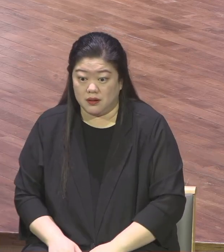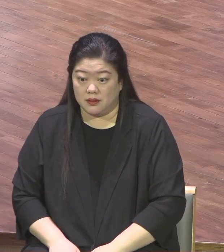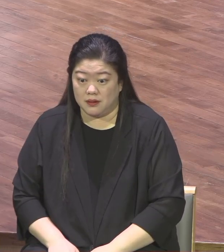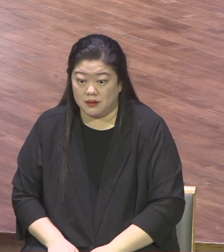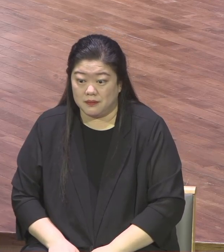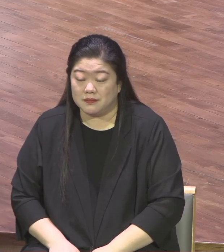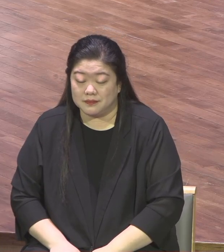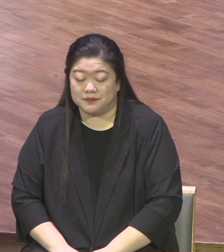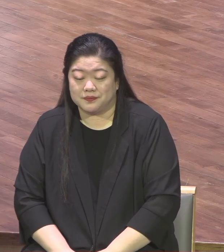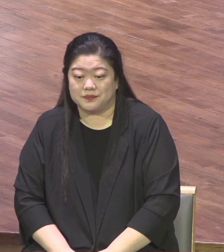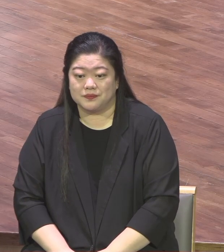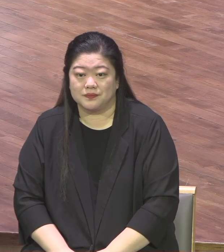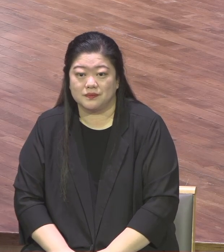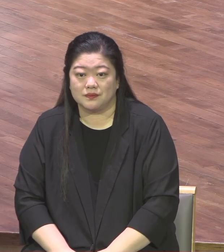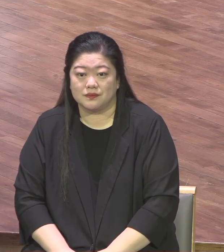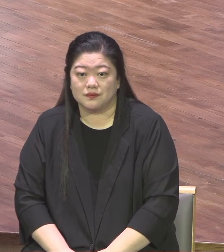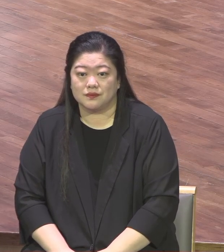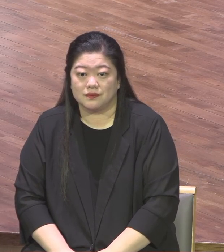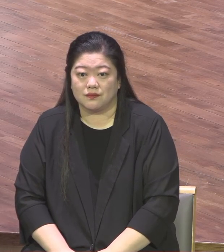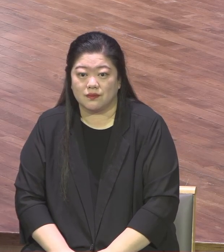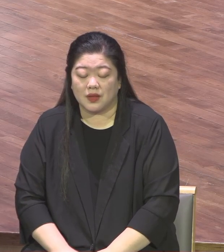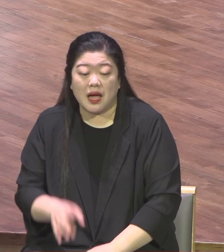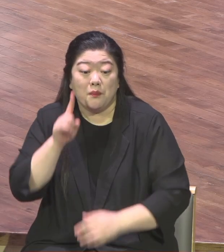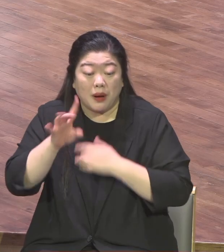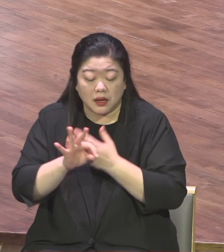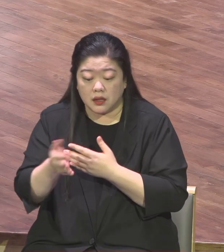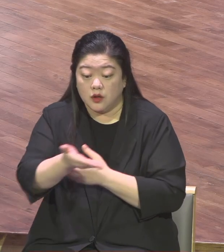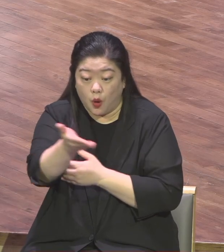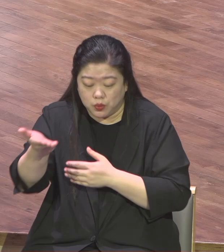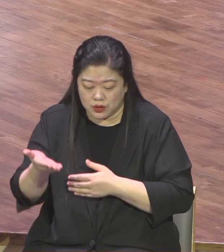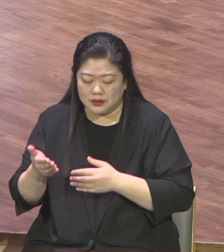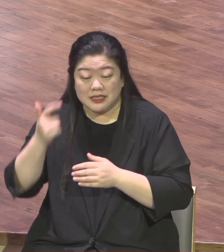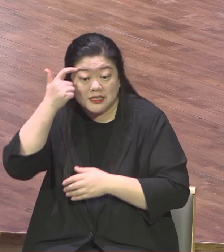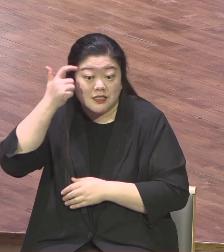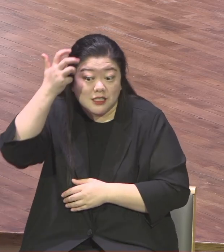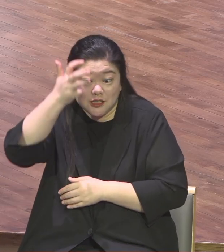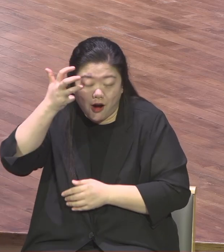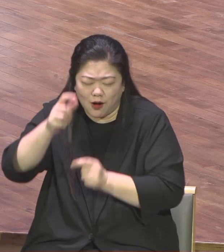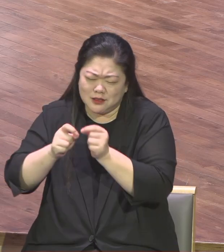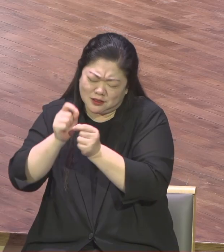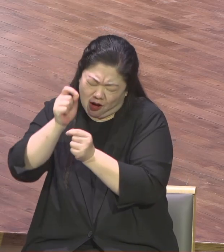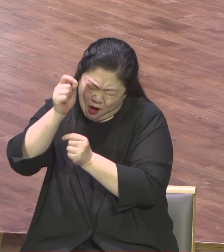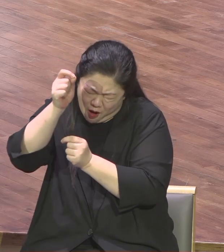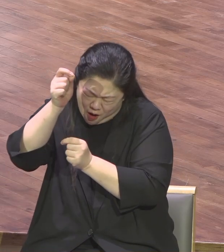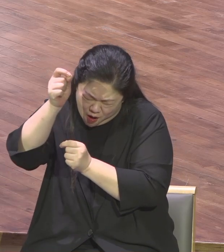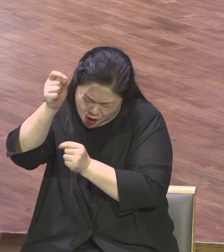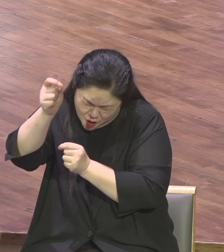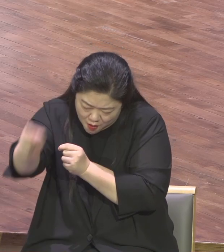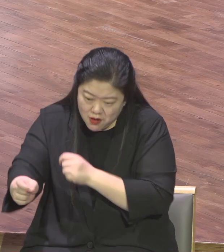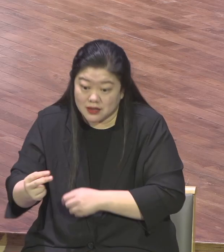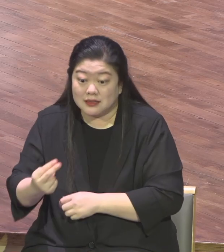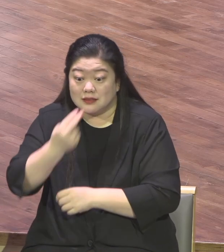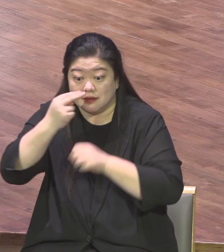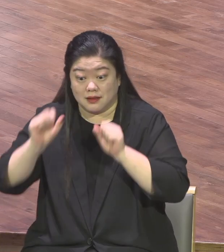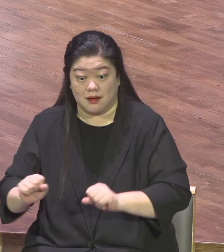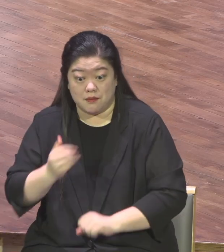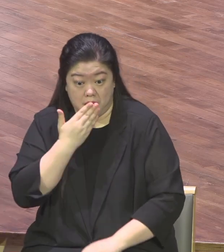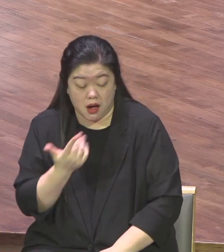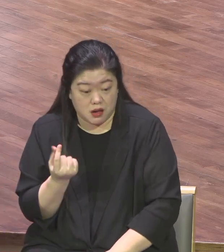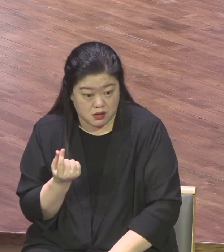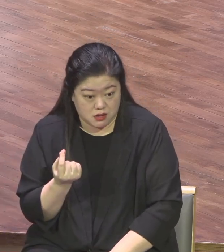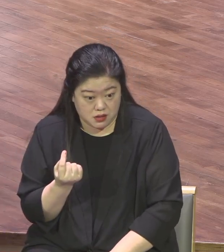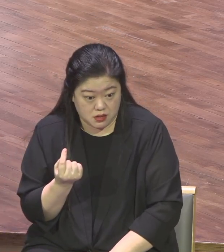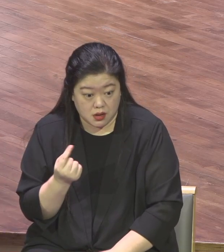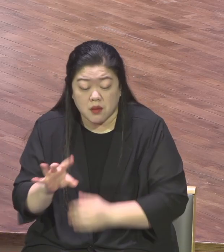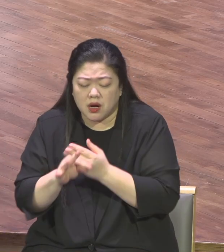영혼의 결과, 영혼이 사는데 어디서 사느냐가 중요합니다. 영혼이 사는데 영생의 축복이냐